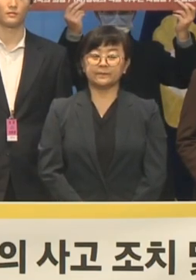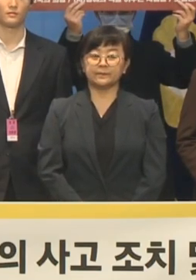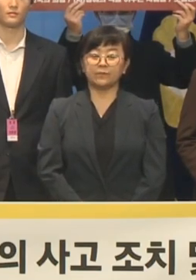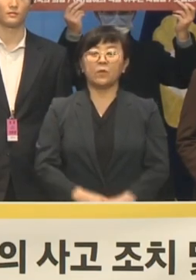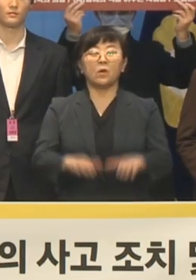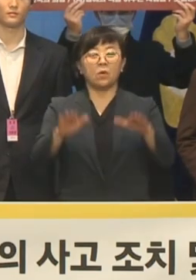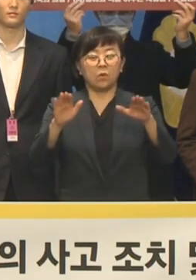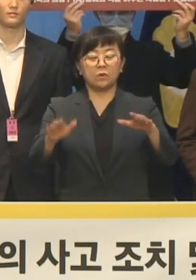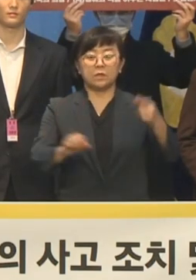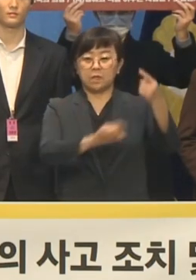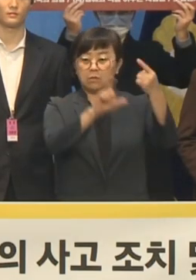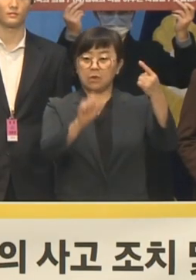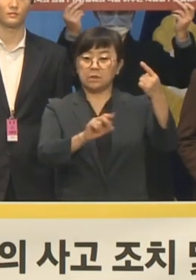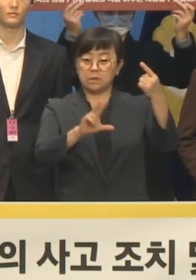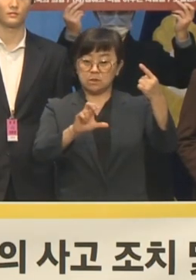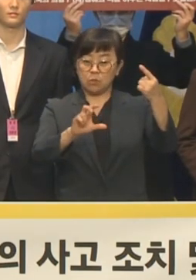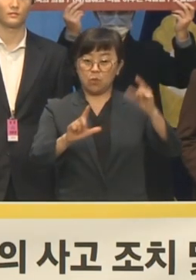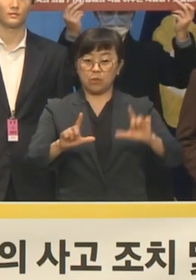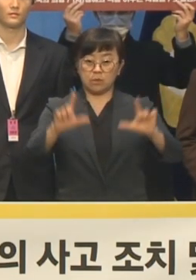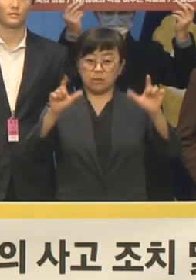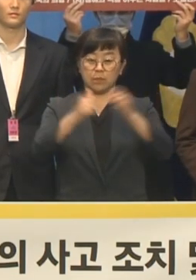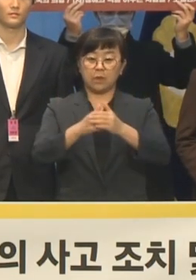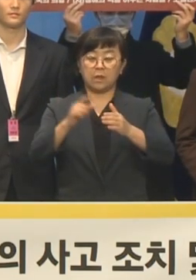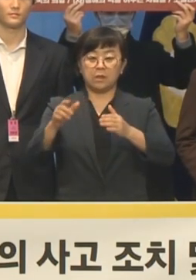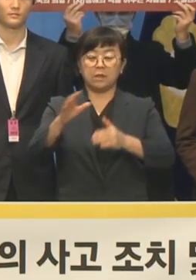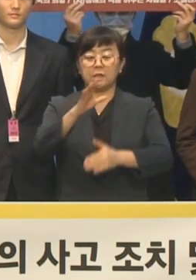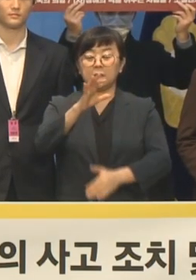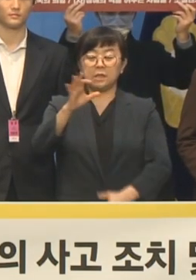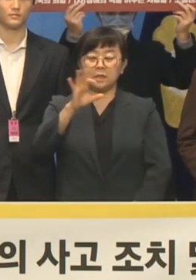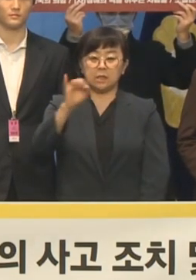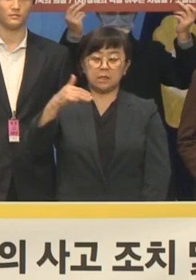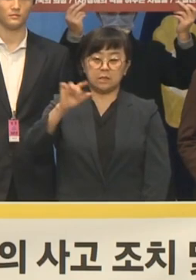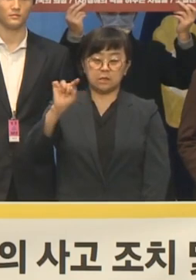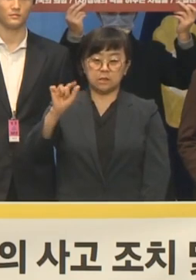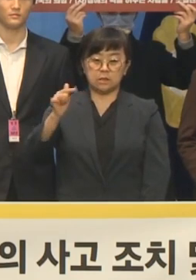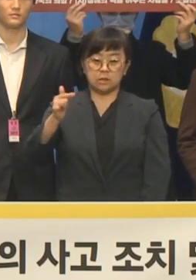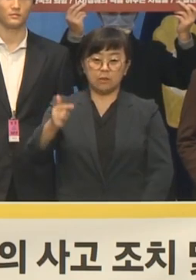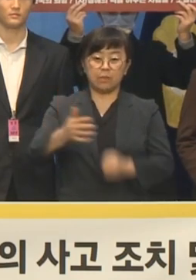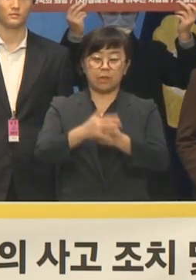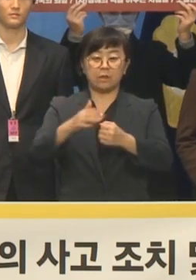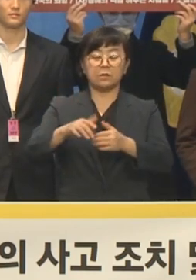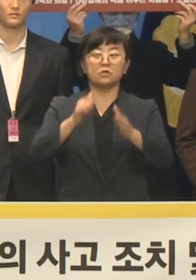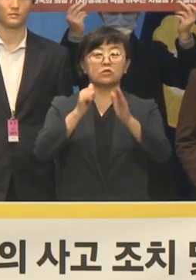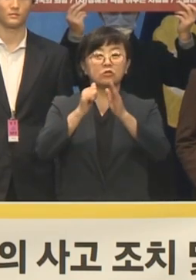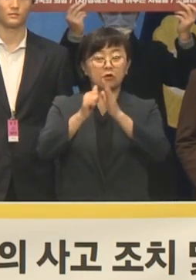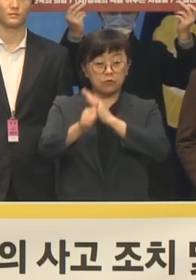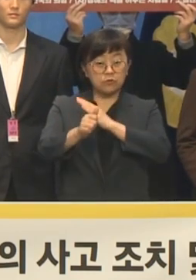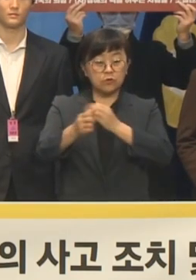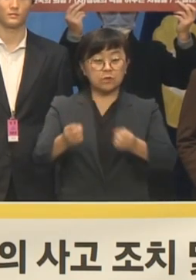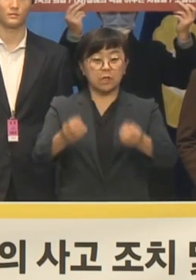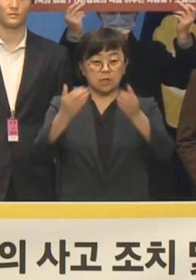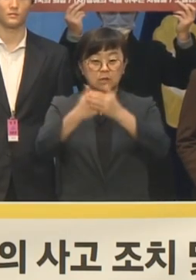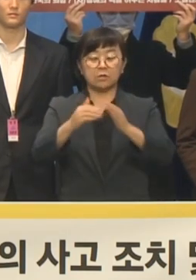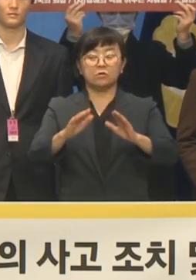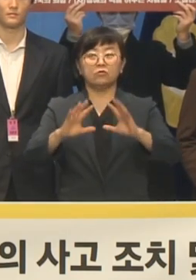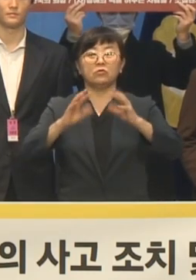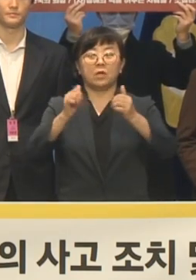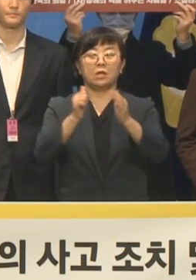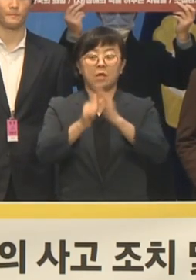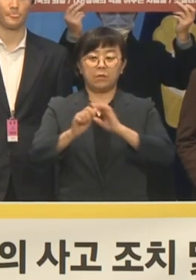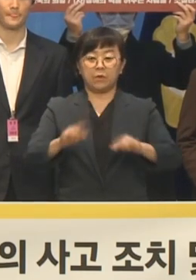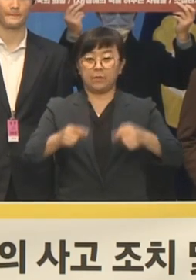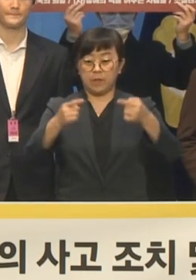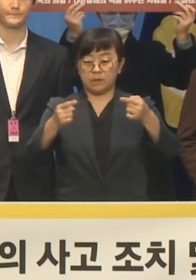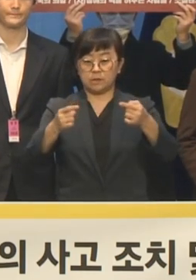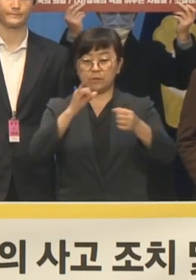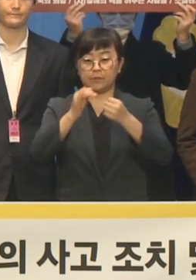오늘 1월 25일 이천 선수촌에서는 국가대표 훈련 개시식이 열릴 겁니다. 경기